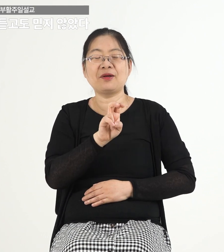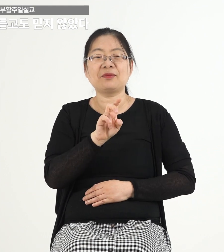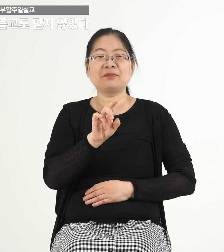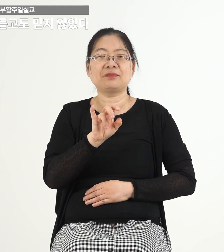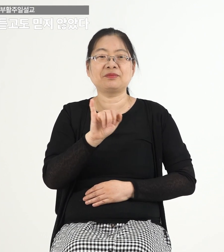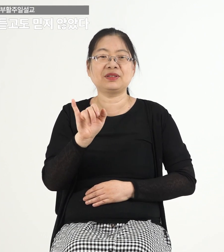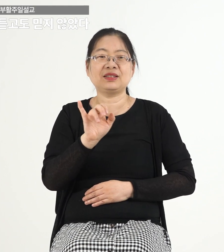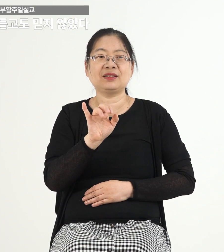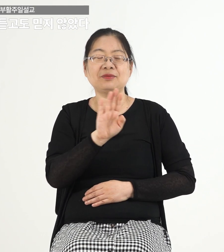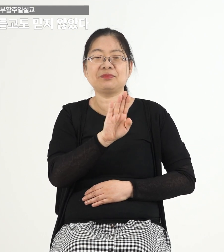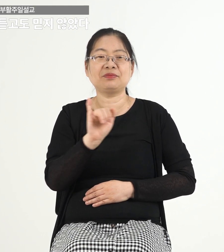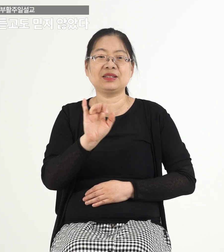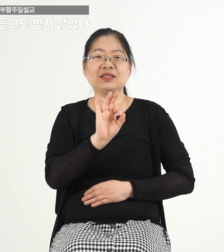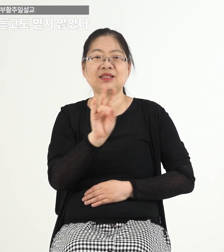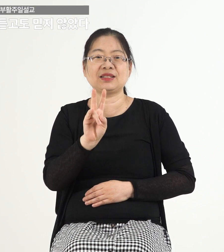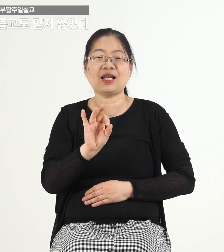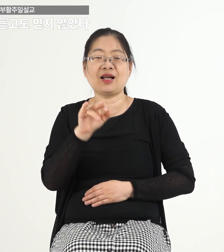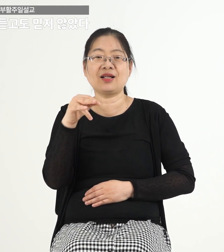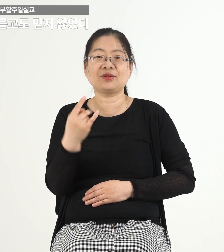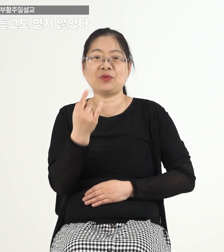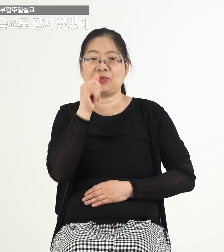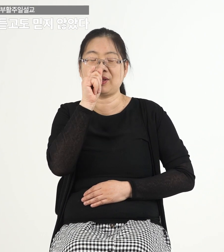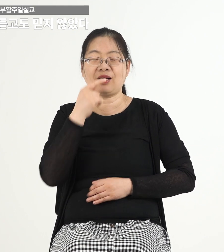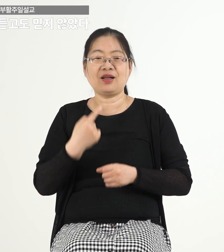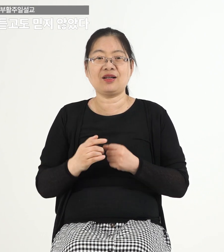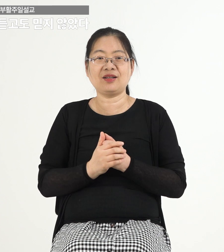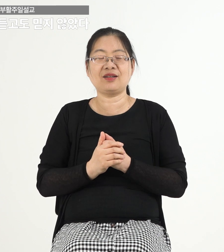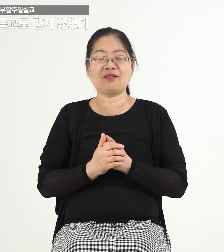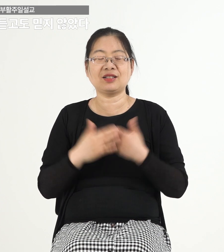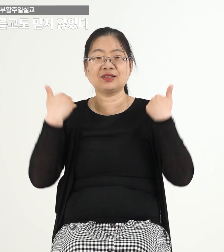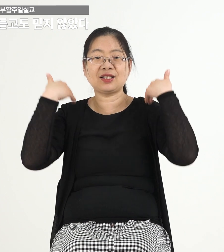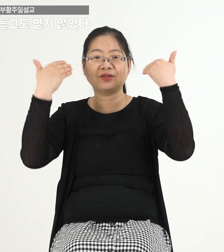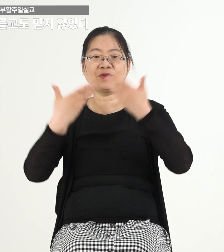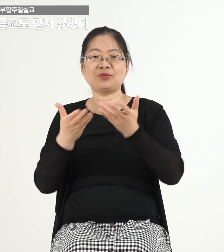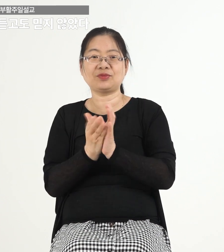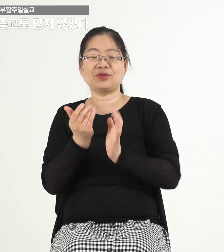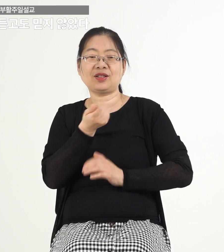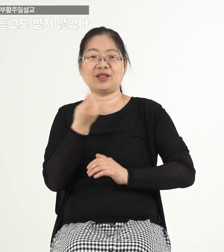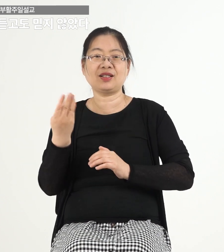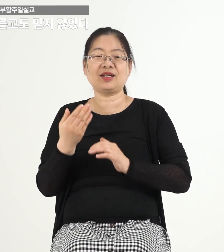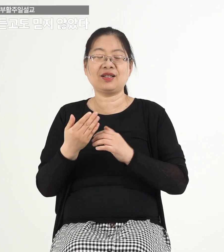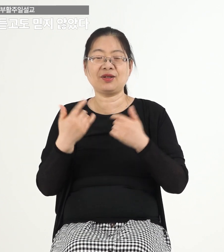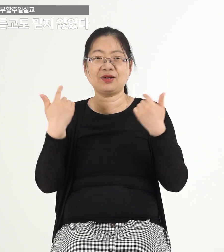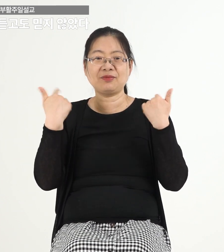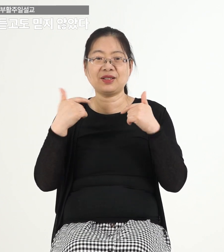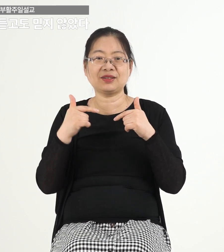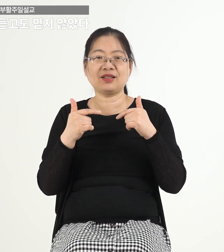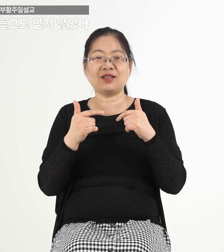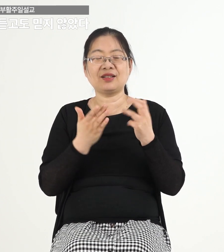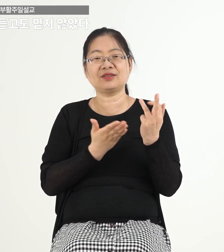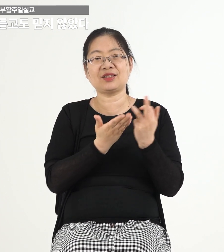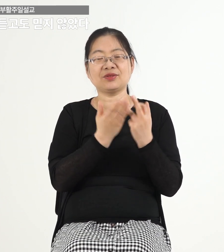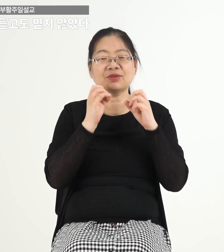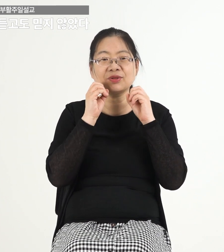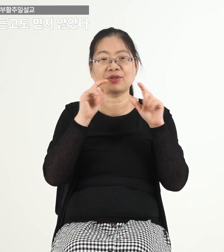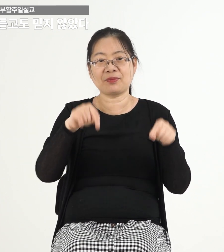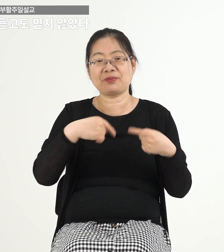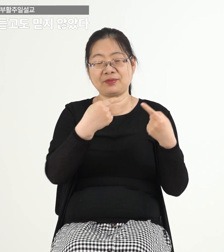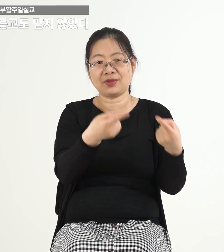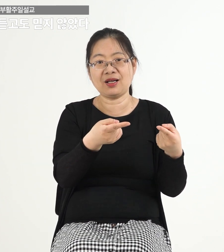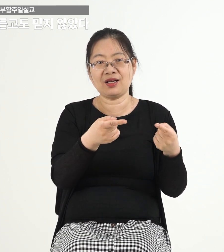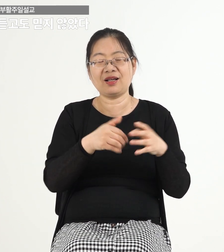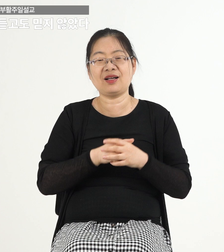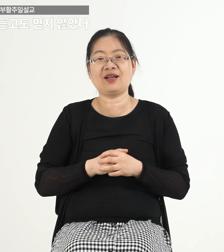비양도라는 섬이 있어요. 거기 우리 장년부 몇 분이 매년 제주 선교에 동참해서